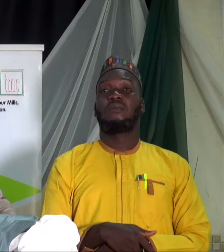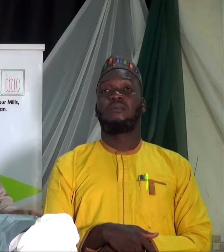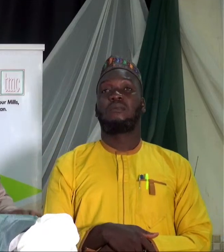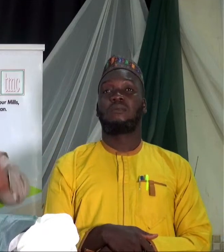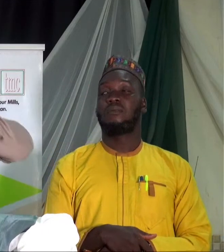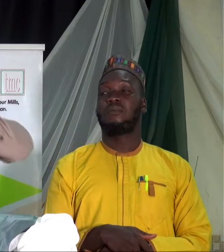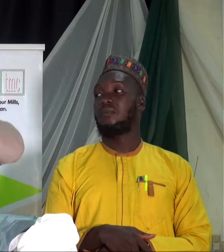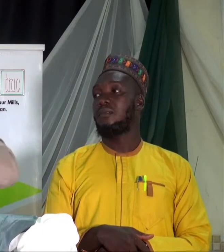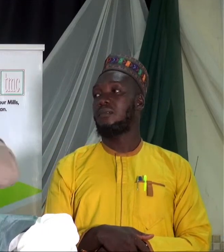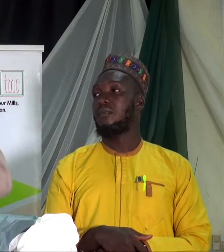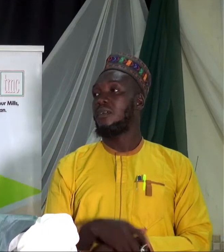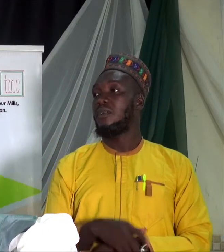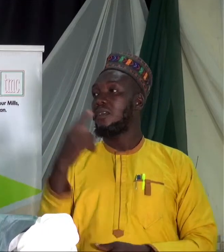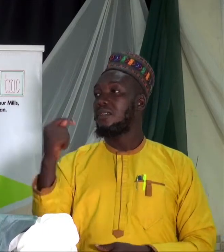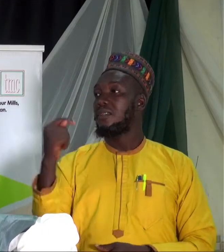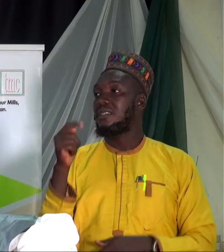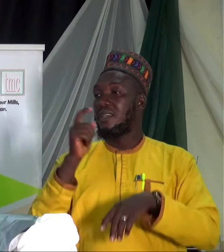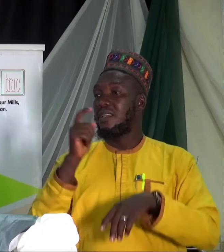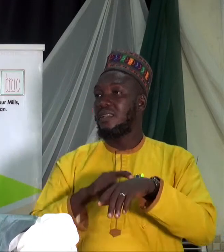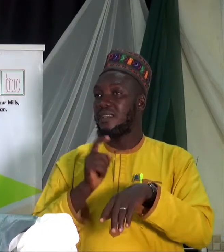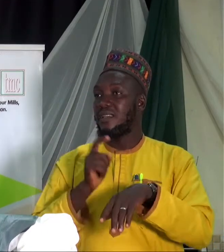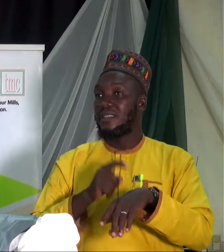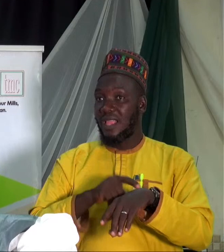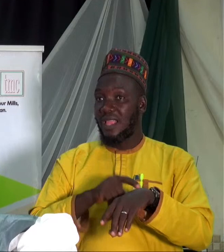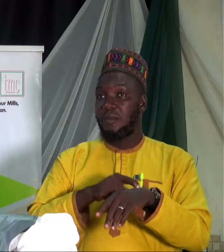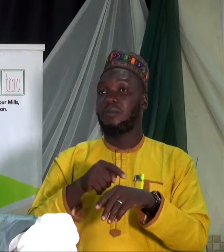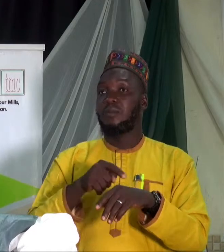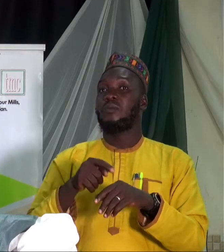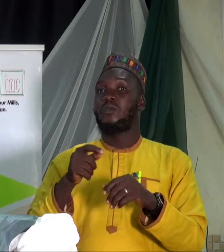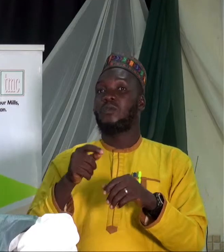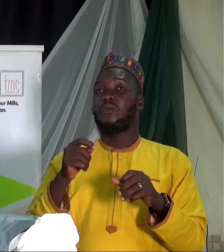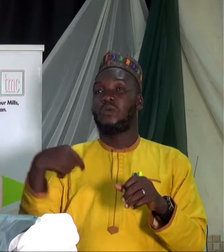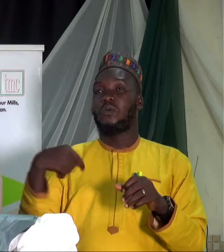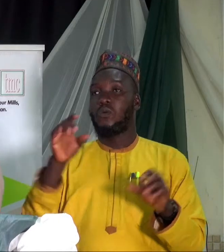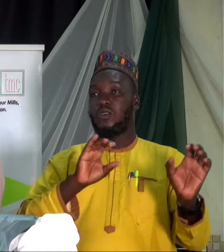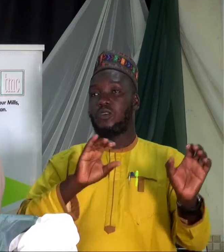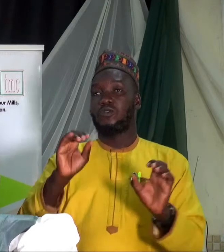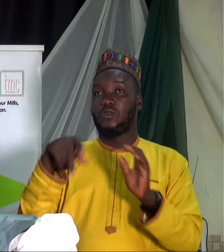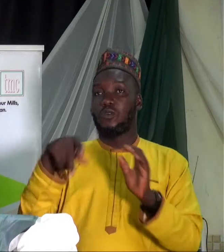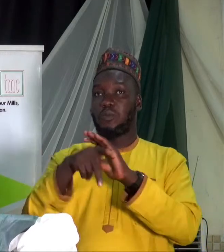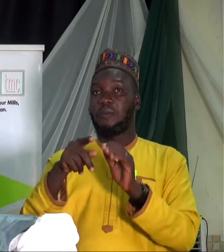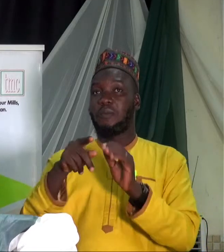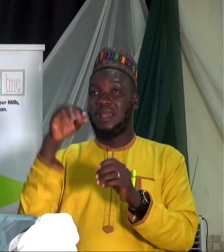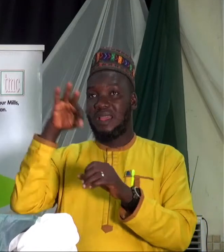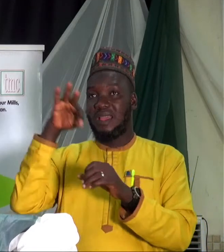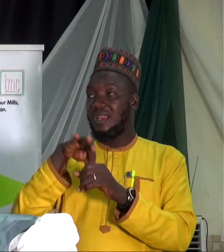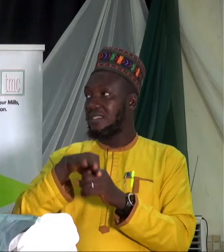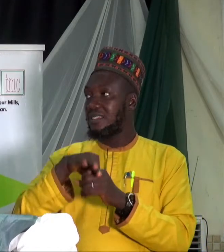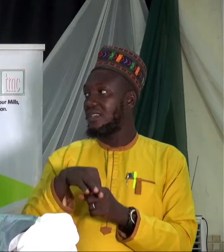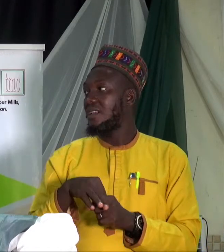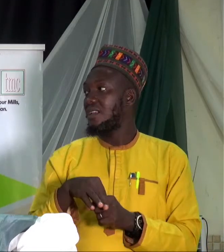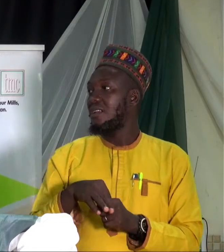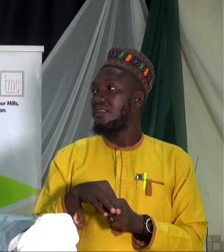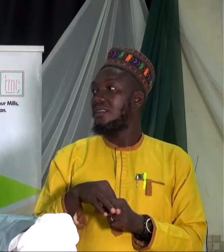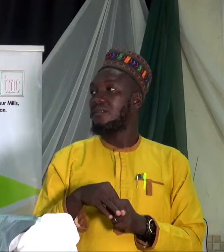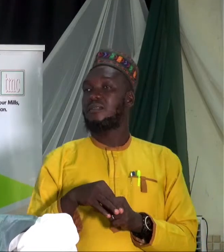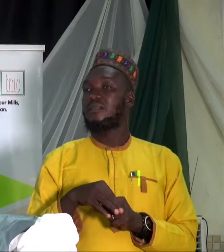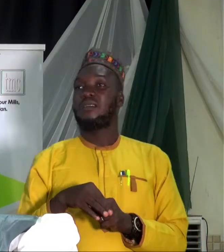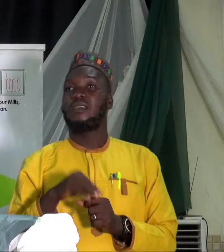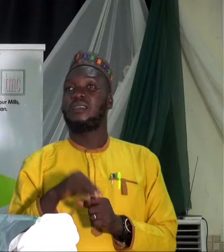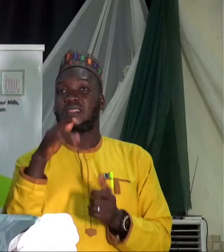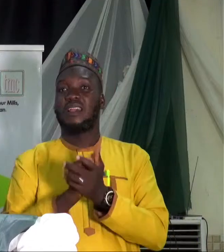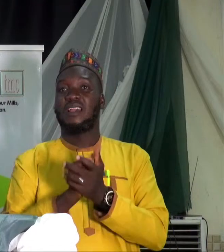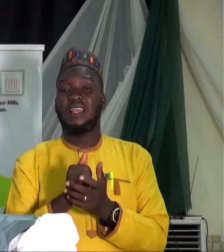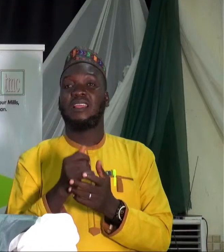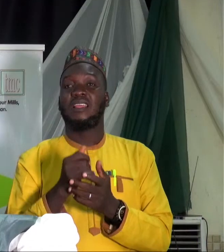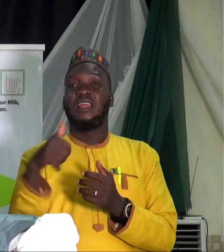níjọ́ tá a ṣe primary I said I will not go n gba àwọn kan sì wàá bá mi lémo ní ẹni bá believe in me ẹ lọ dìbò bí láì lè kàábà